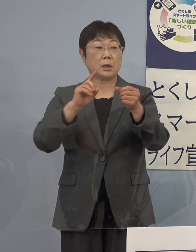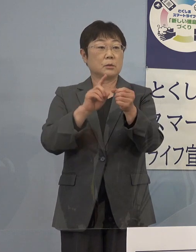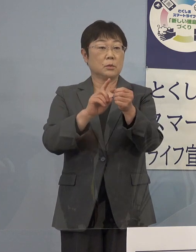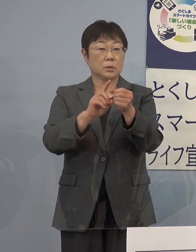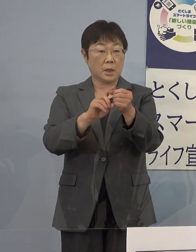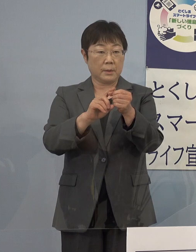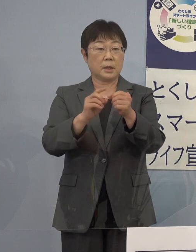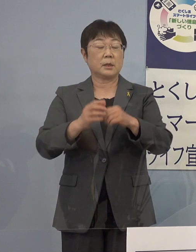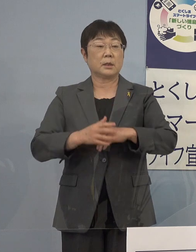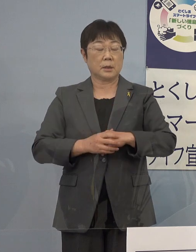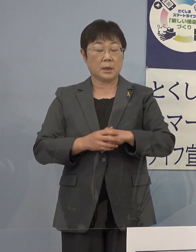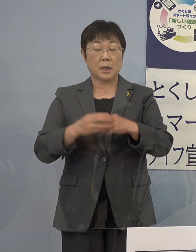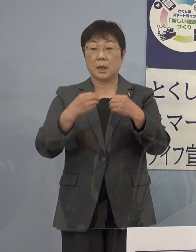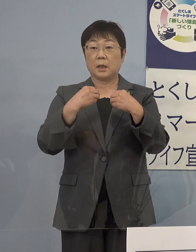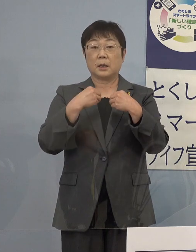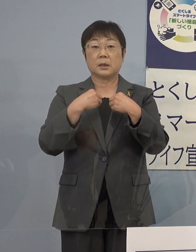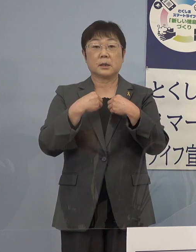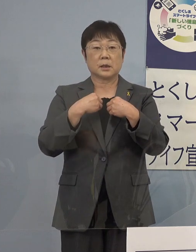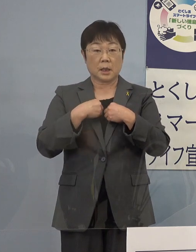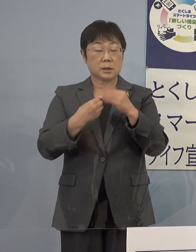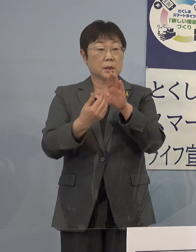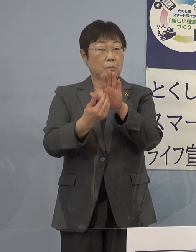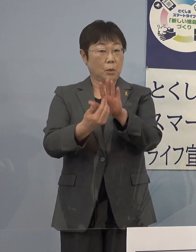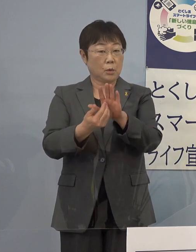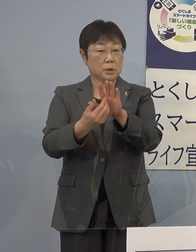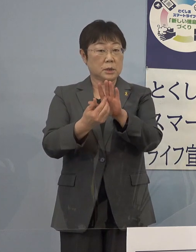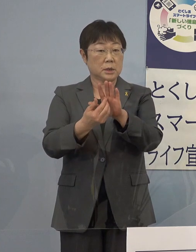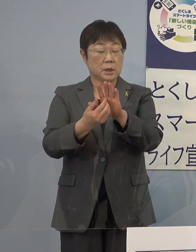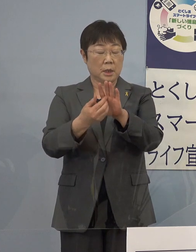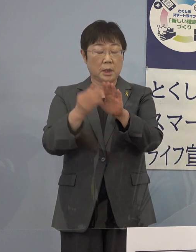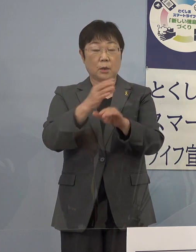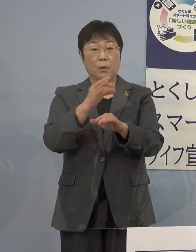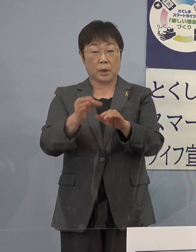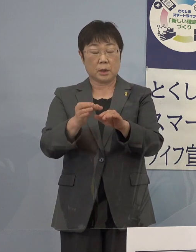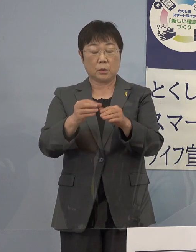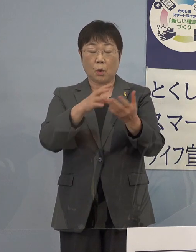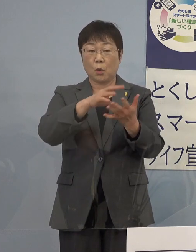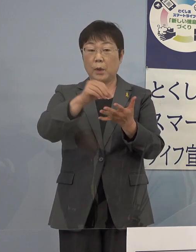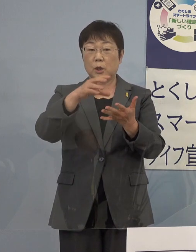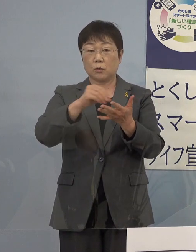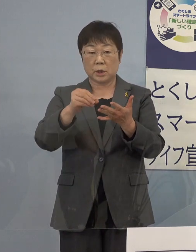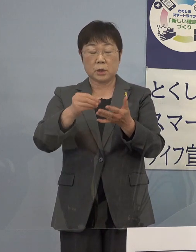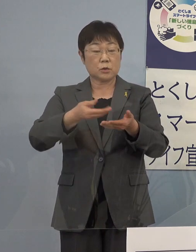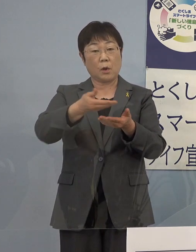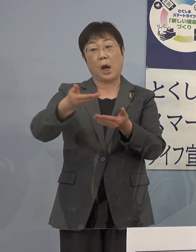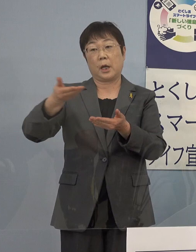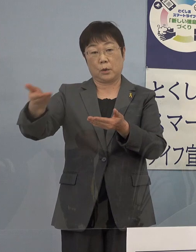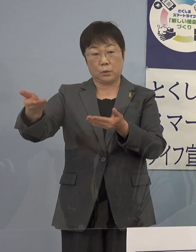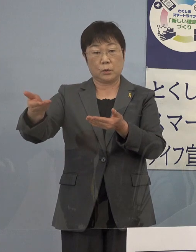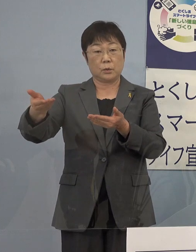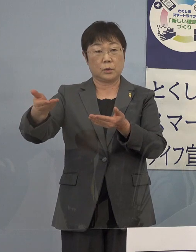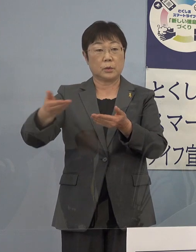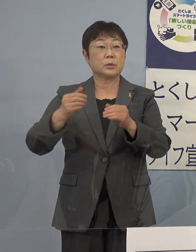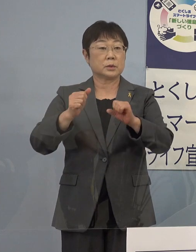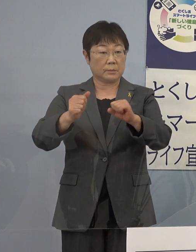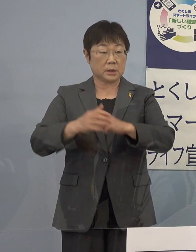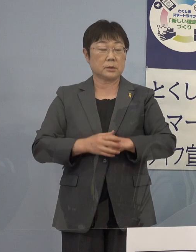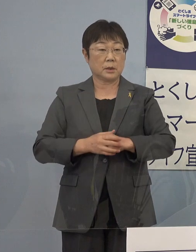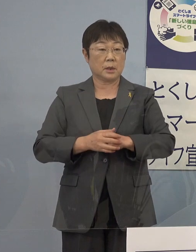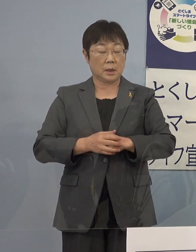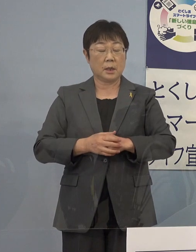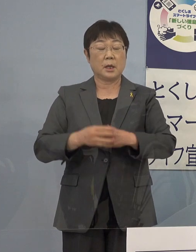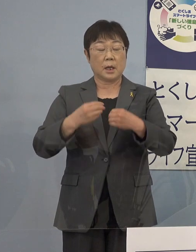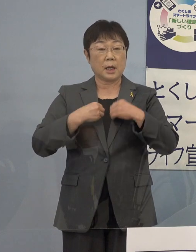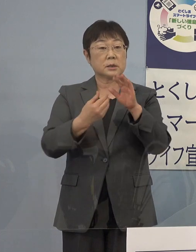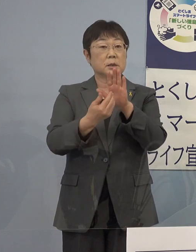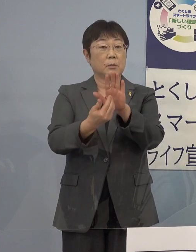ために感染防止用品ウェットティッシュ、こちらを配布をさせていただいて、感染防